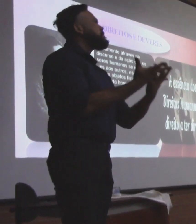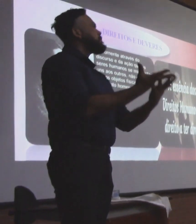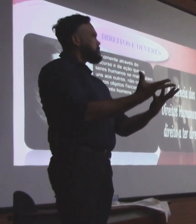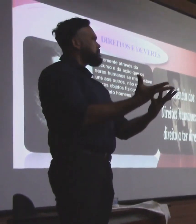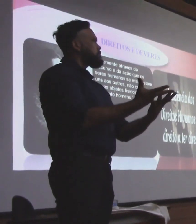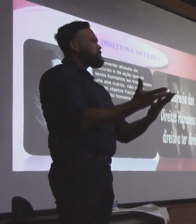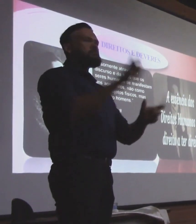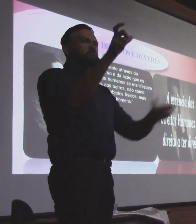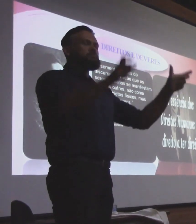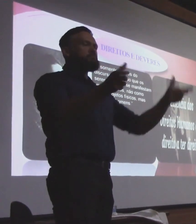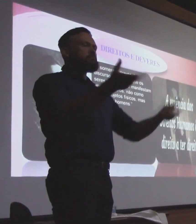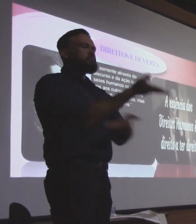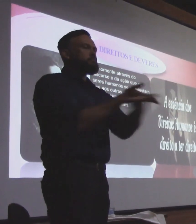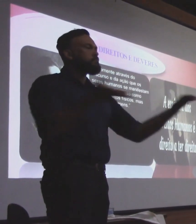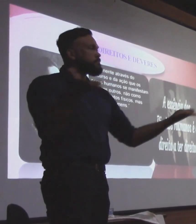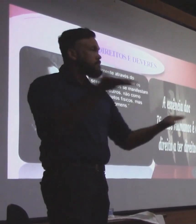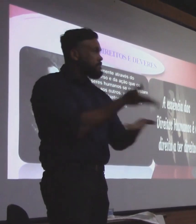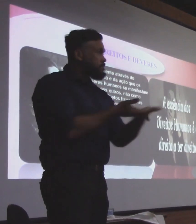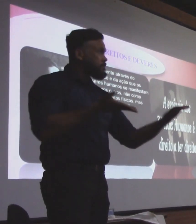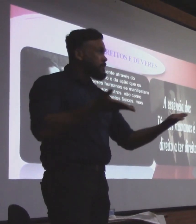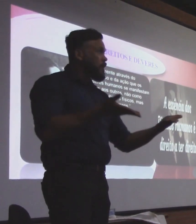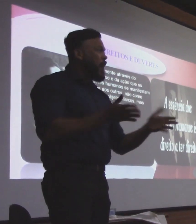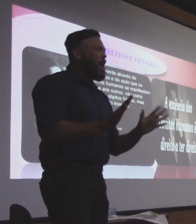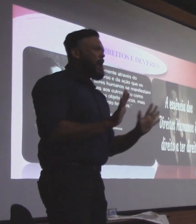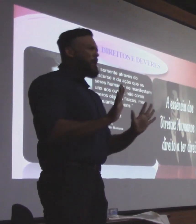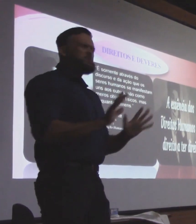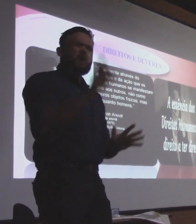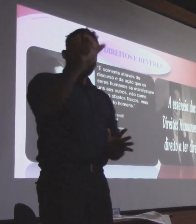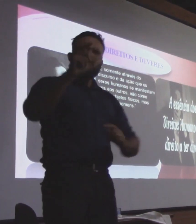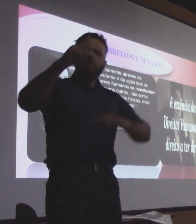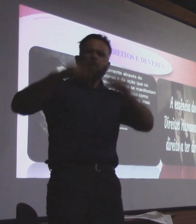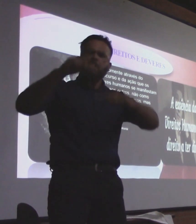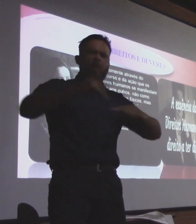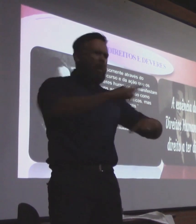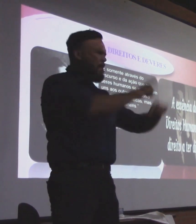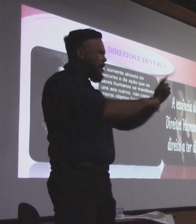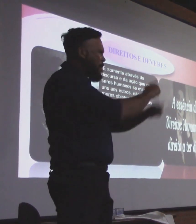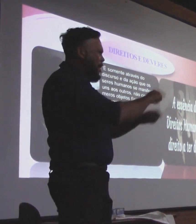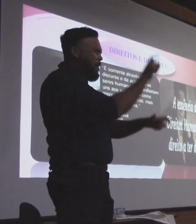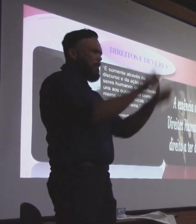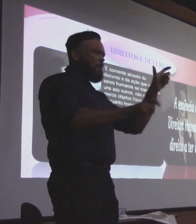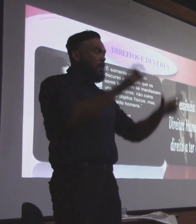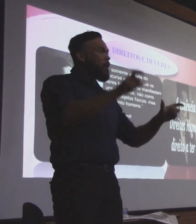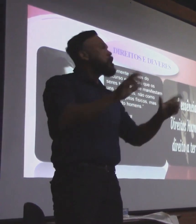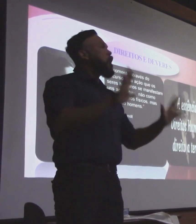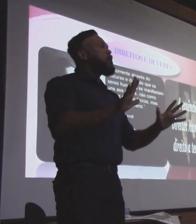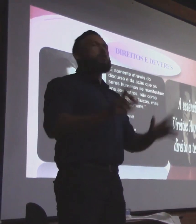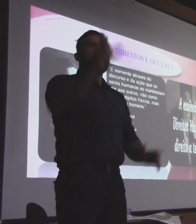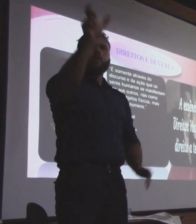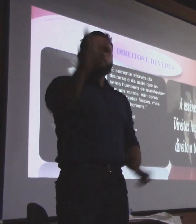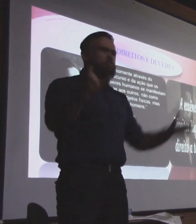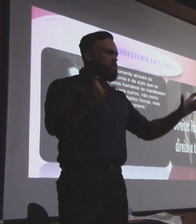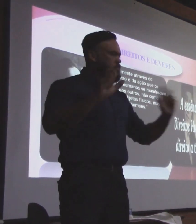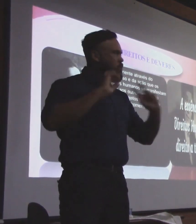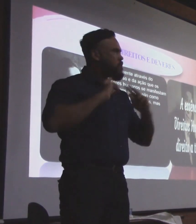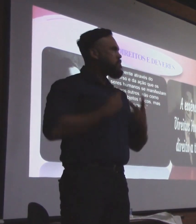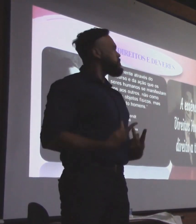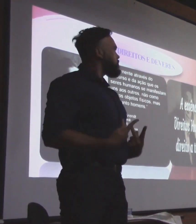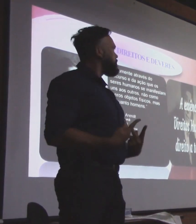uns aos outros, não como meros objetos físicos, mas enquanto homens. A essência